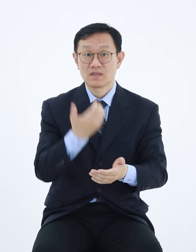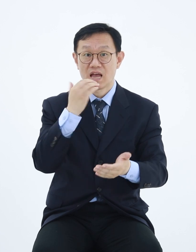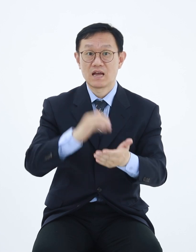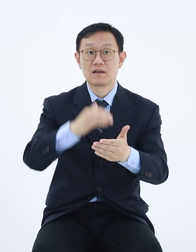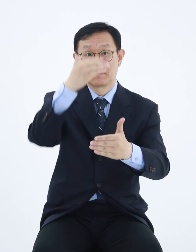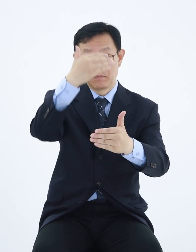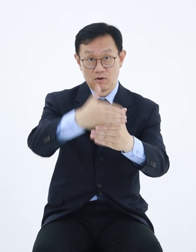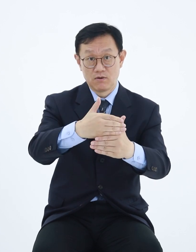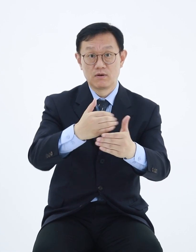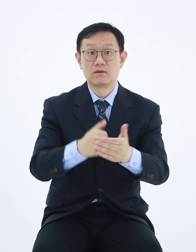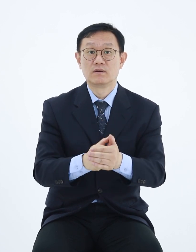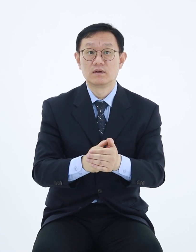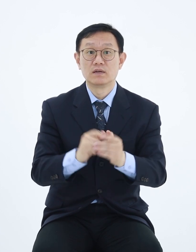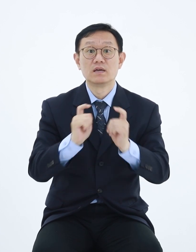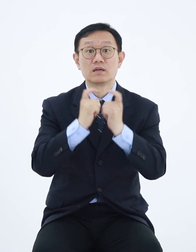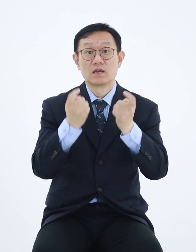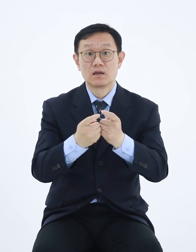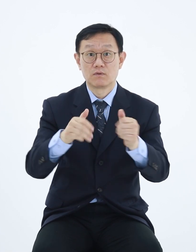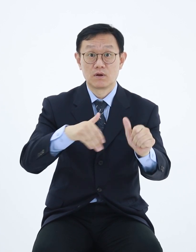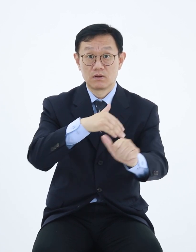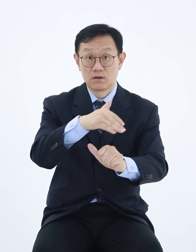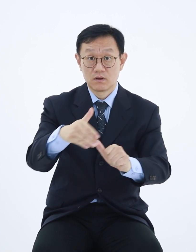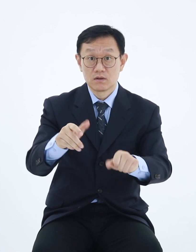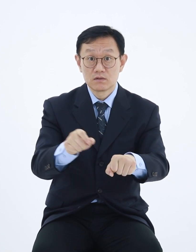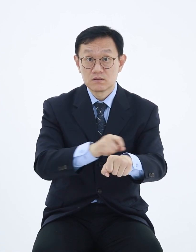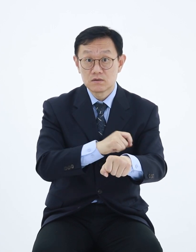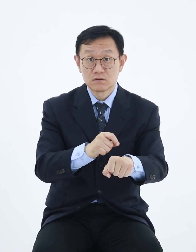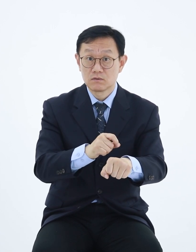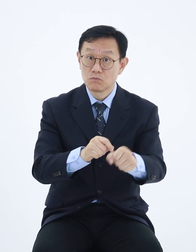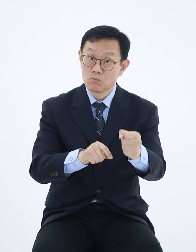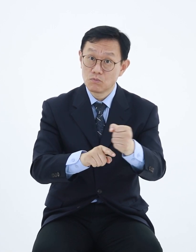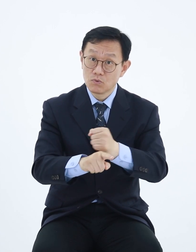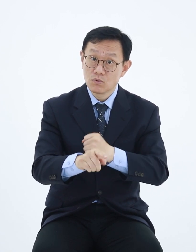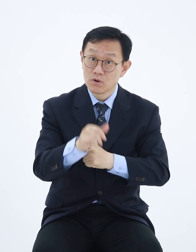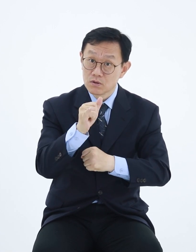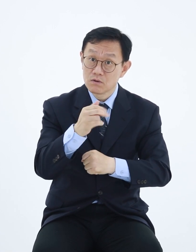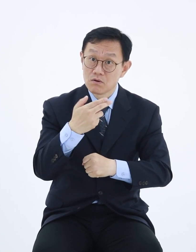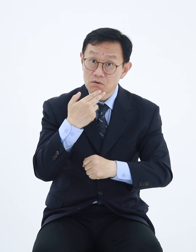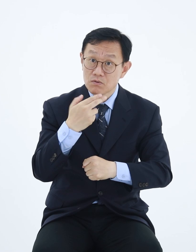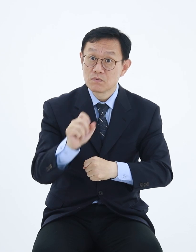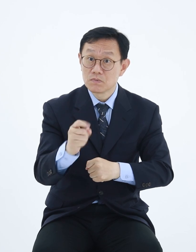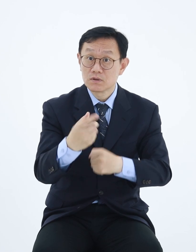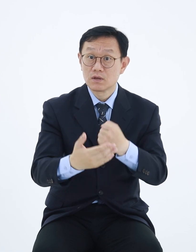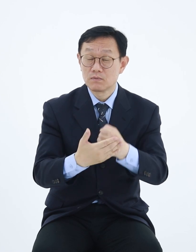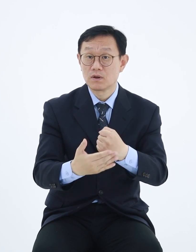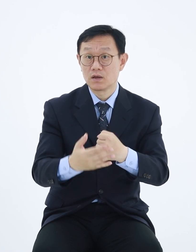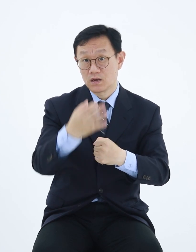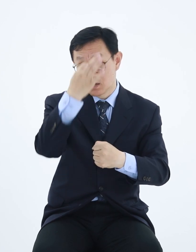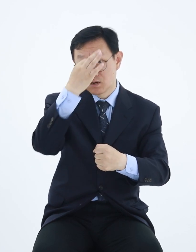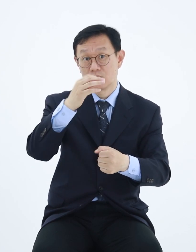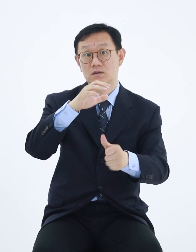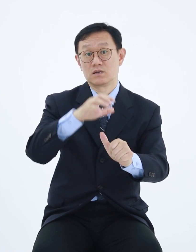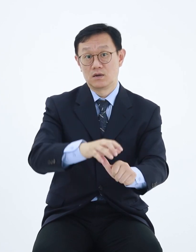장벽. 개인 환경 속에서 특정 요소가 있거나 없음으로 인해 기능을 제한하고 장애를 촉진하는